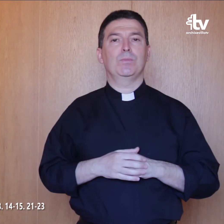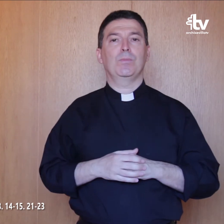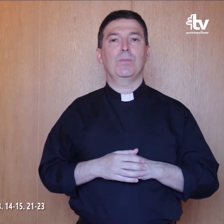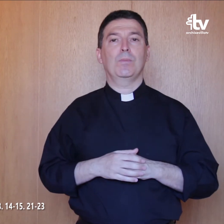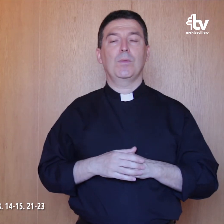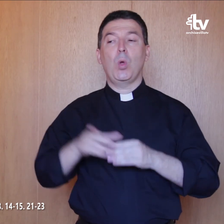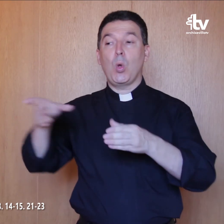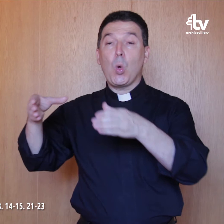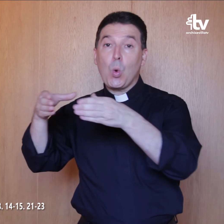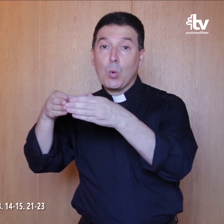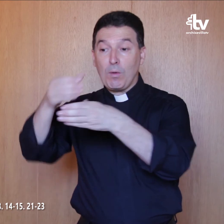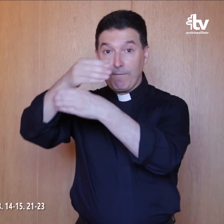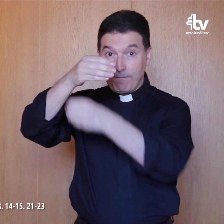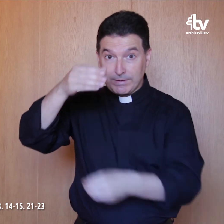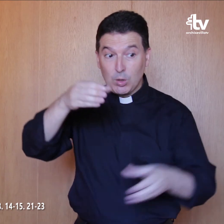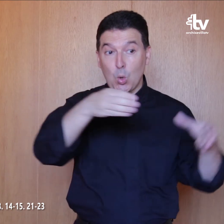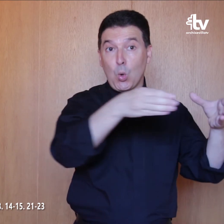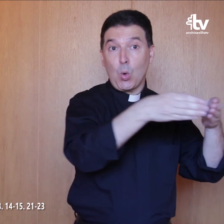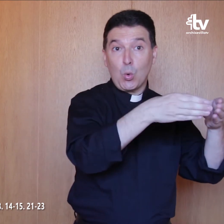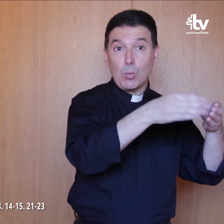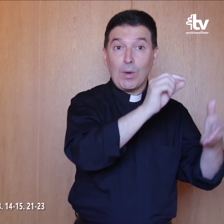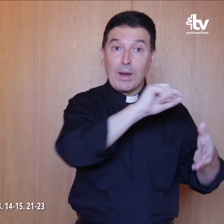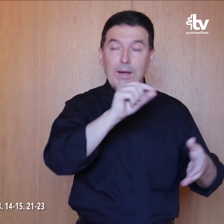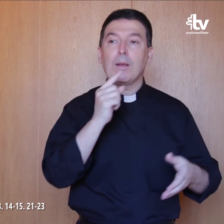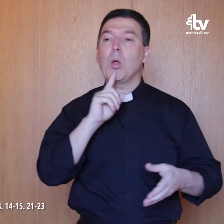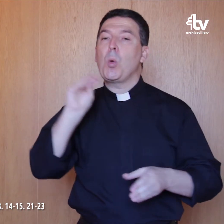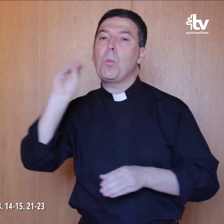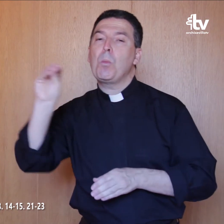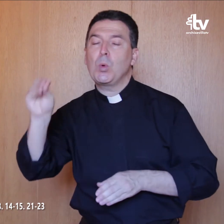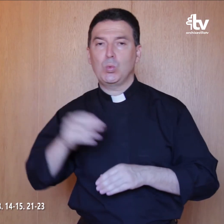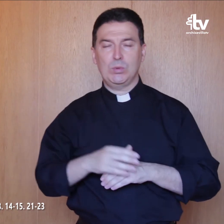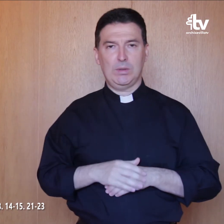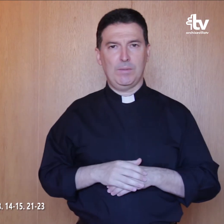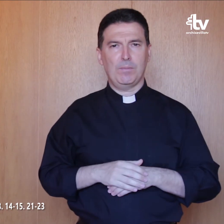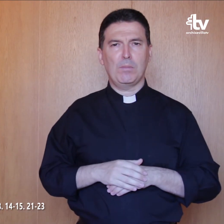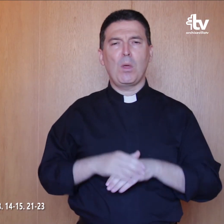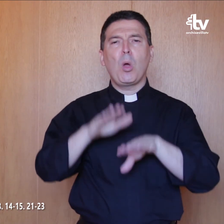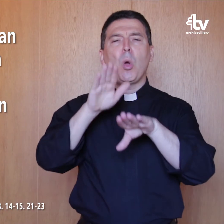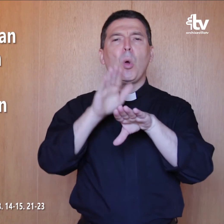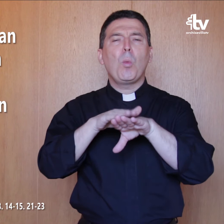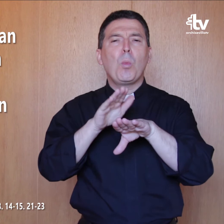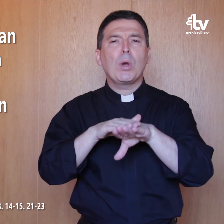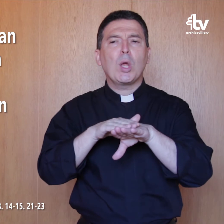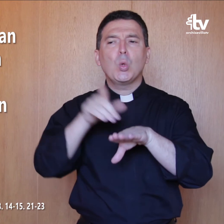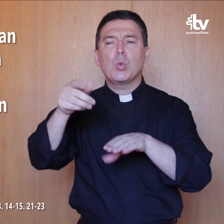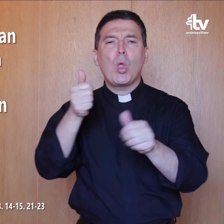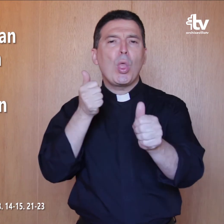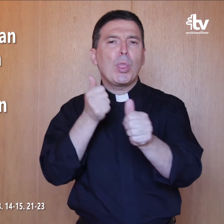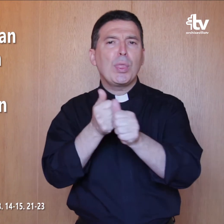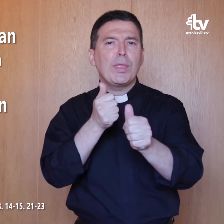Y los fariseos y los escribas le preguntaron, ¿por qué no caminan tus